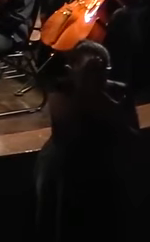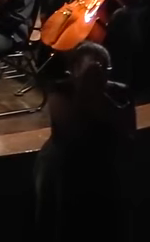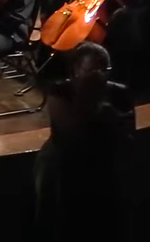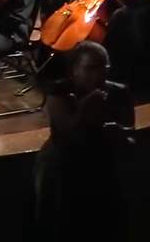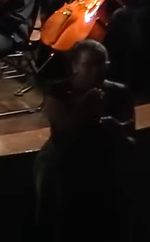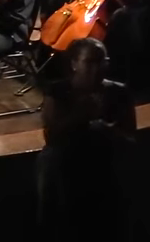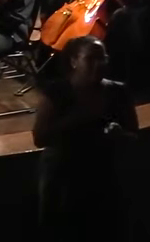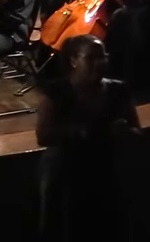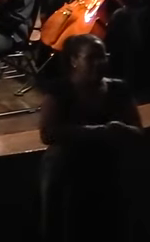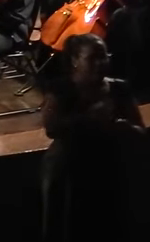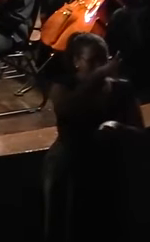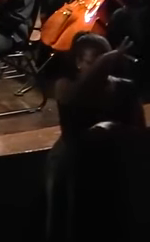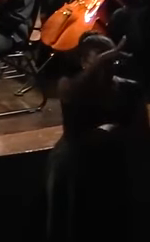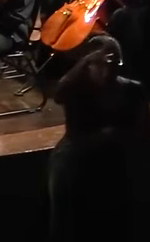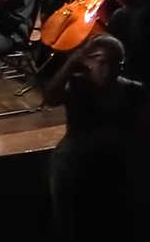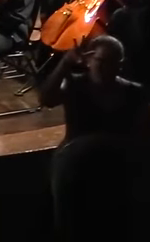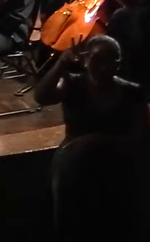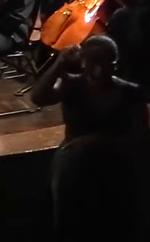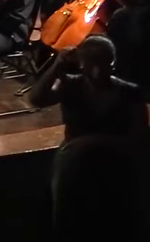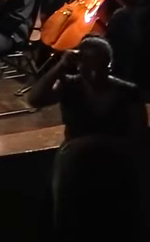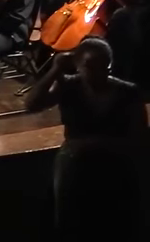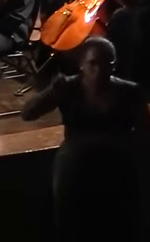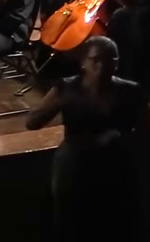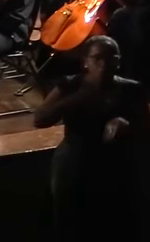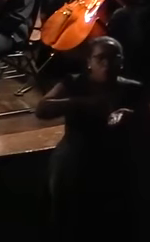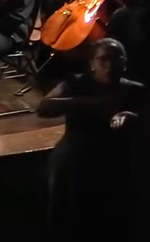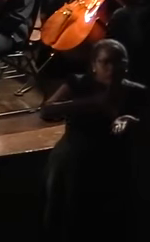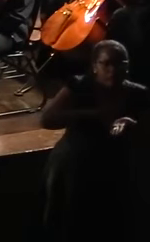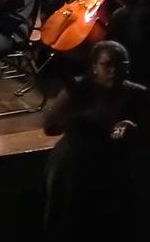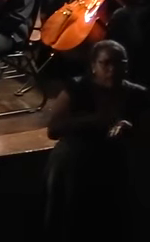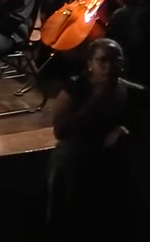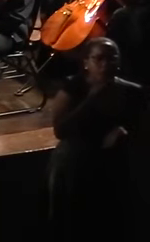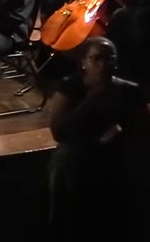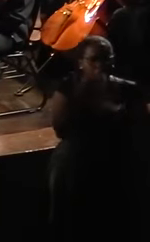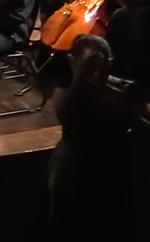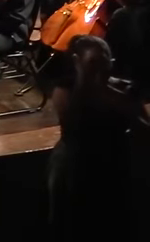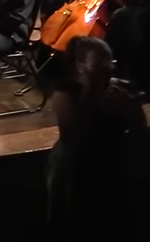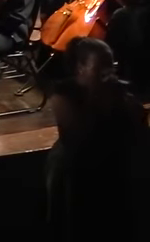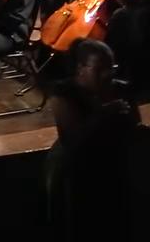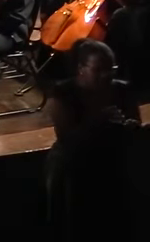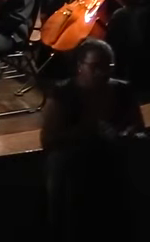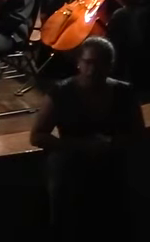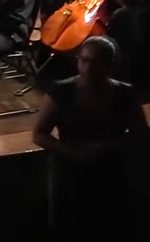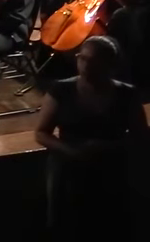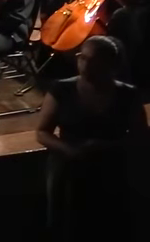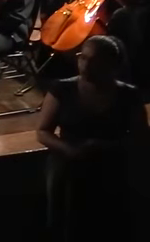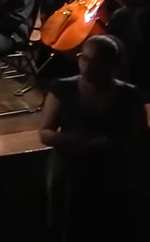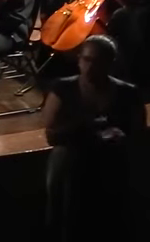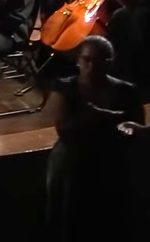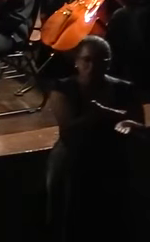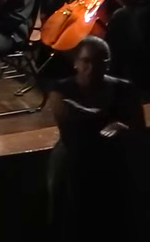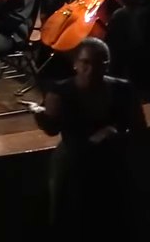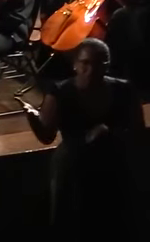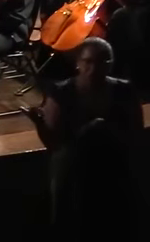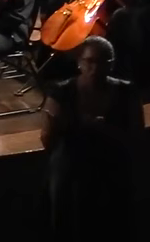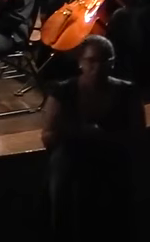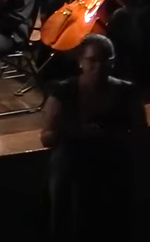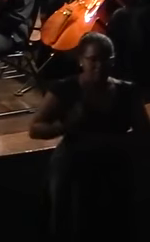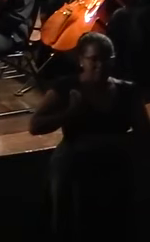a prefeitura, que ao enviar seu secretário, muito obrigado. Para esses jovens, a sua presença aqui representa